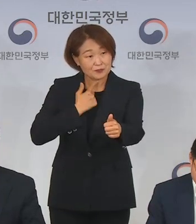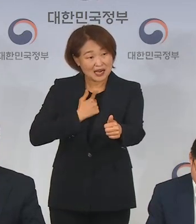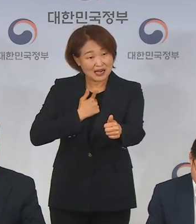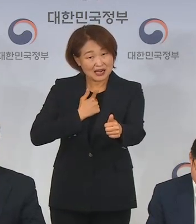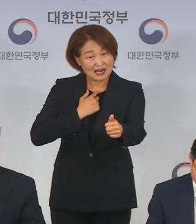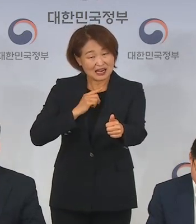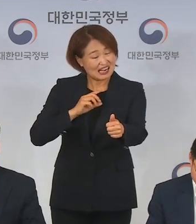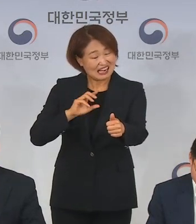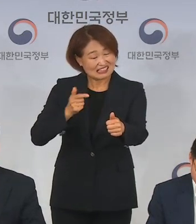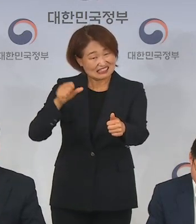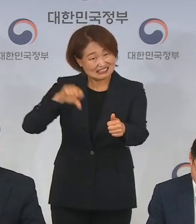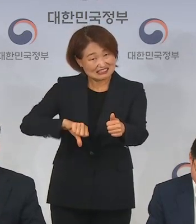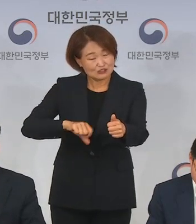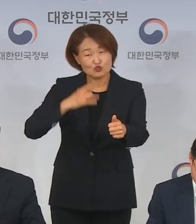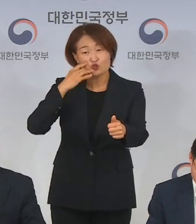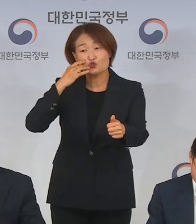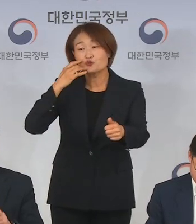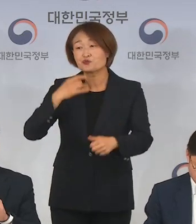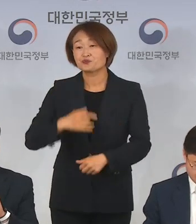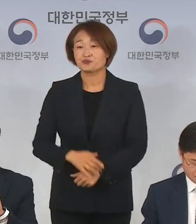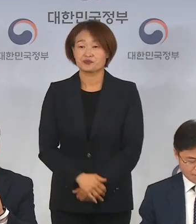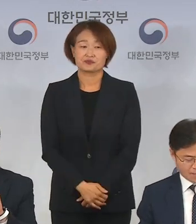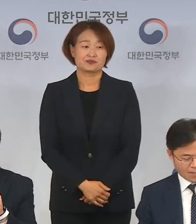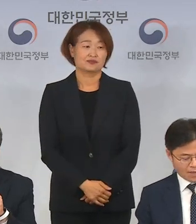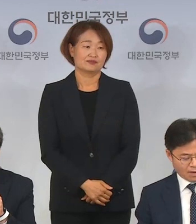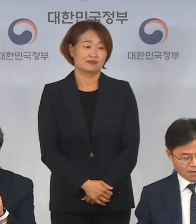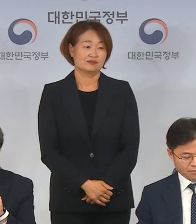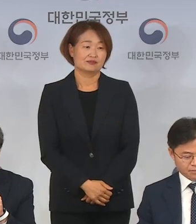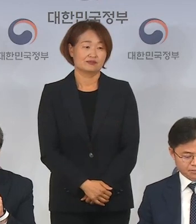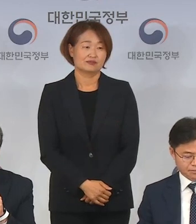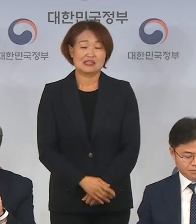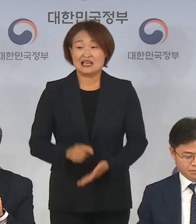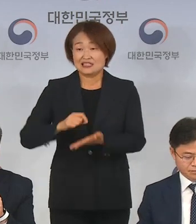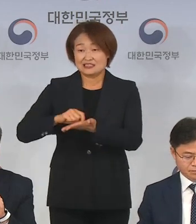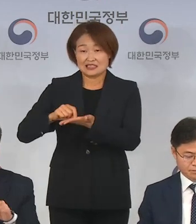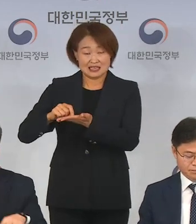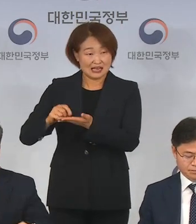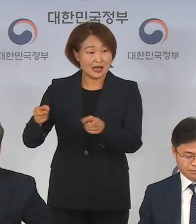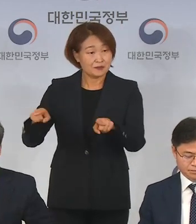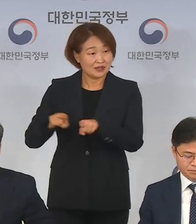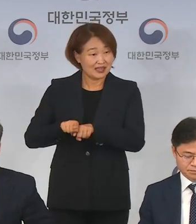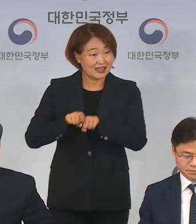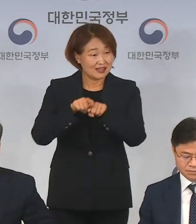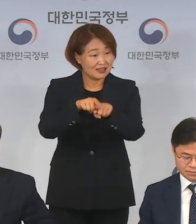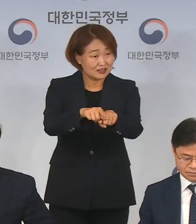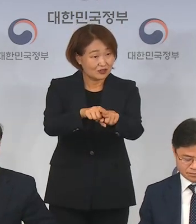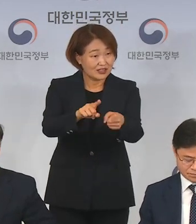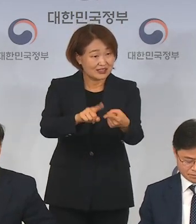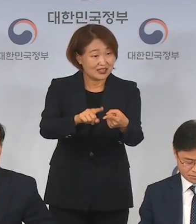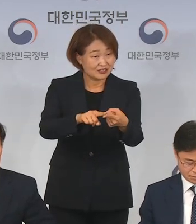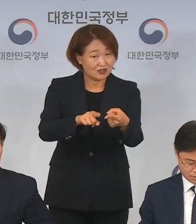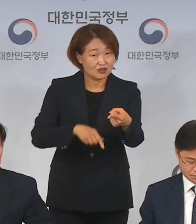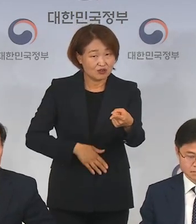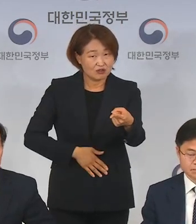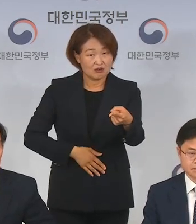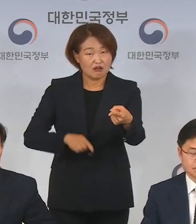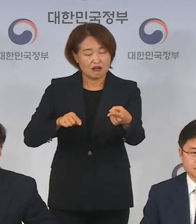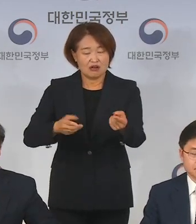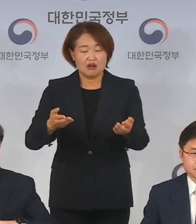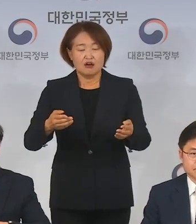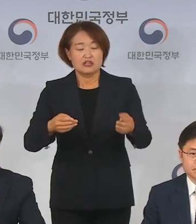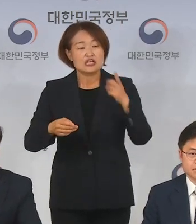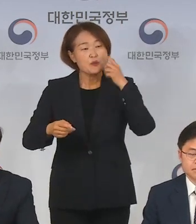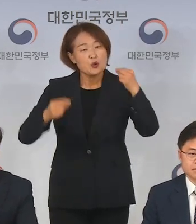뭐 불발된 건지 궁금합니다. 아, 예, 언론 관련해서는 뭐 실무적으로도 협의